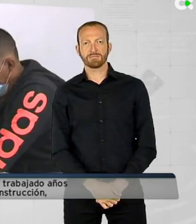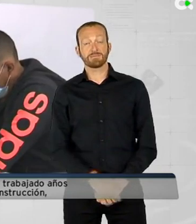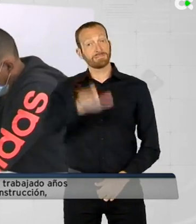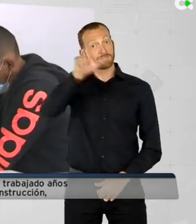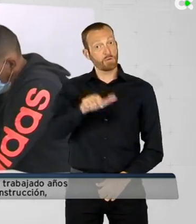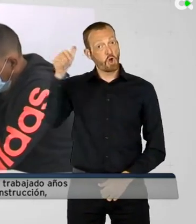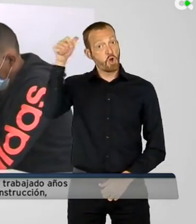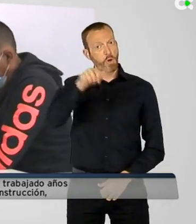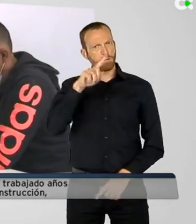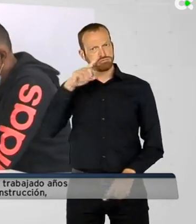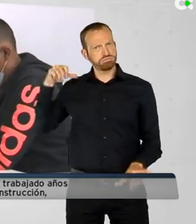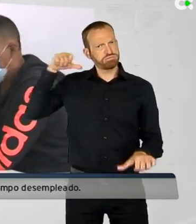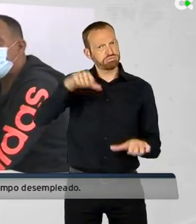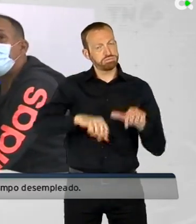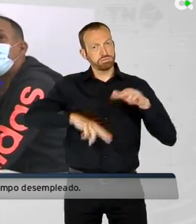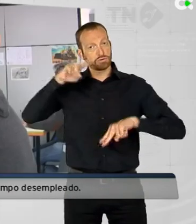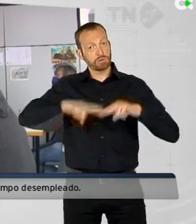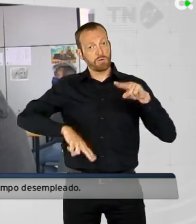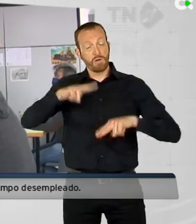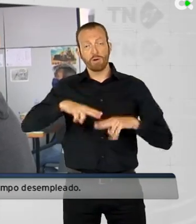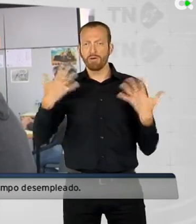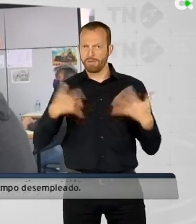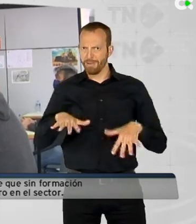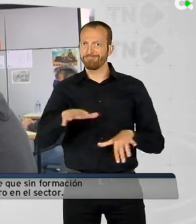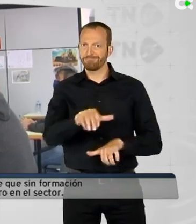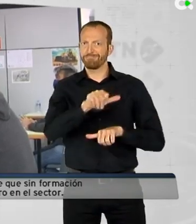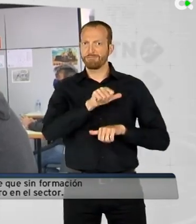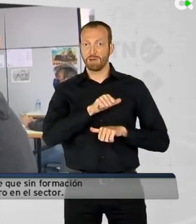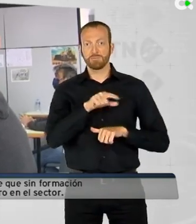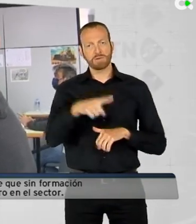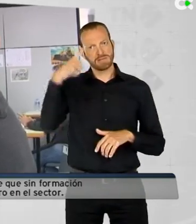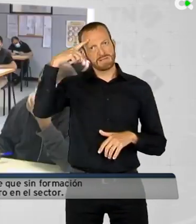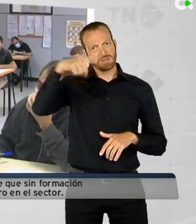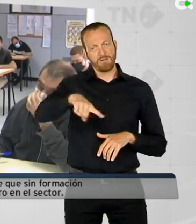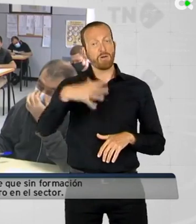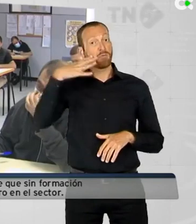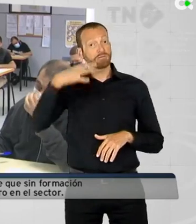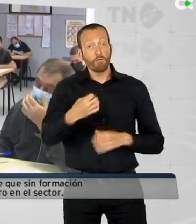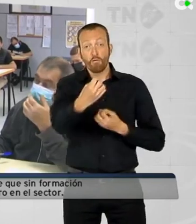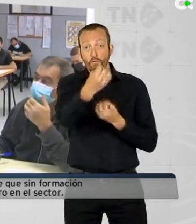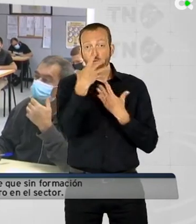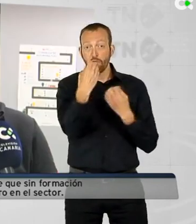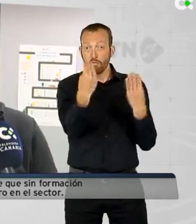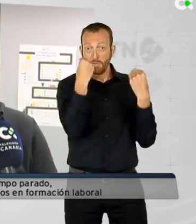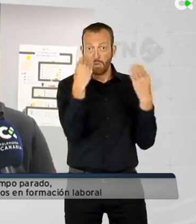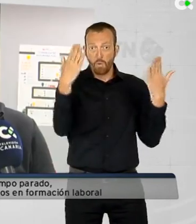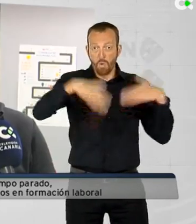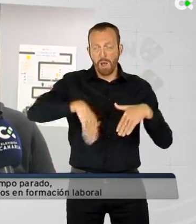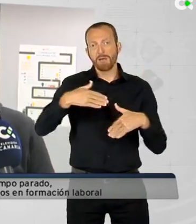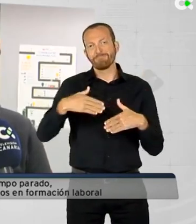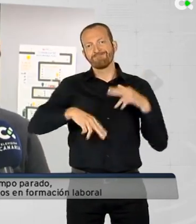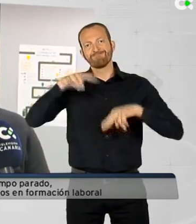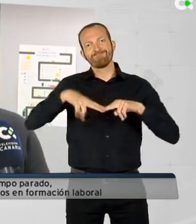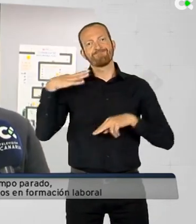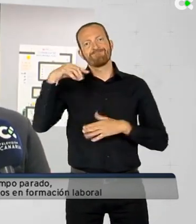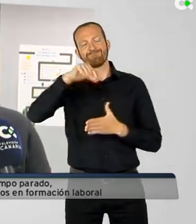Saturnino ha trabajado años en la construcción, aunque lleva tiempo desempleado. Es consciente de que sin formación no hay futuro en el sector. Llevo tiempo parado y